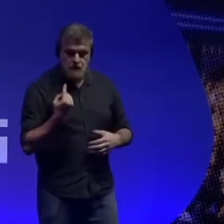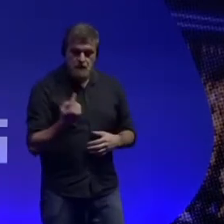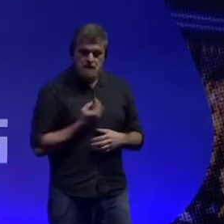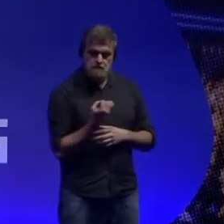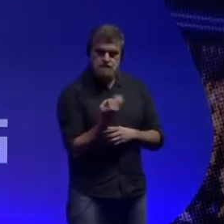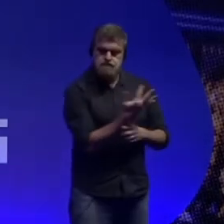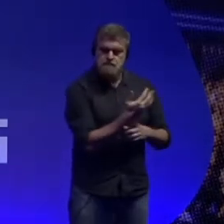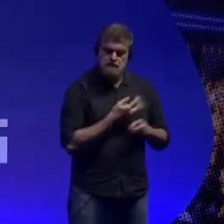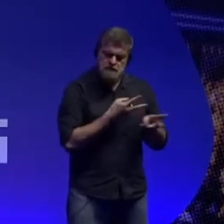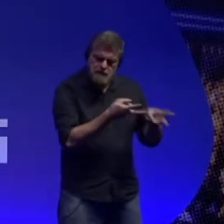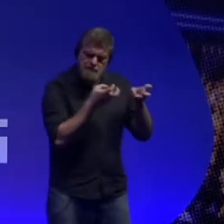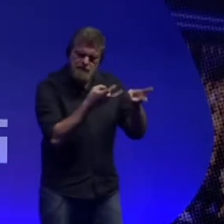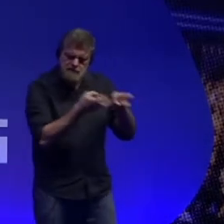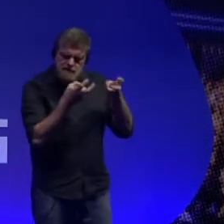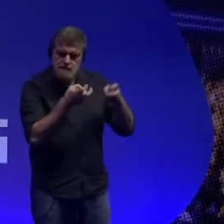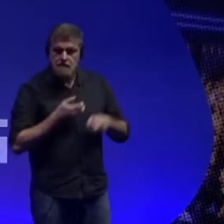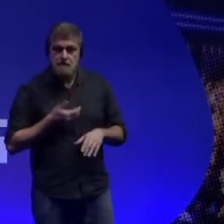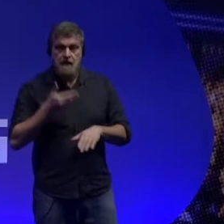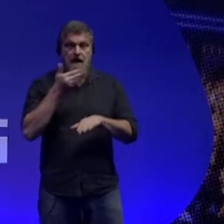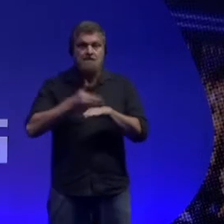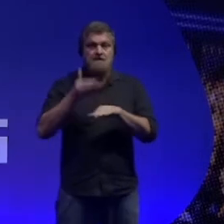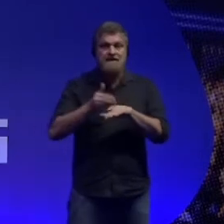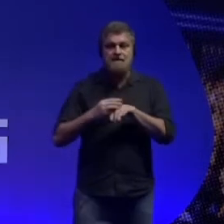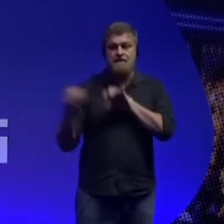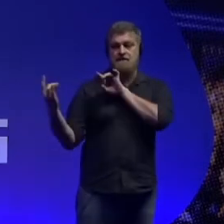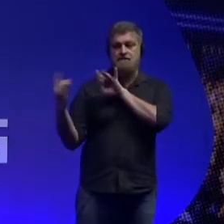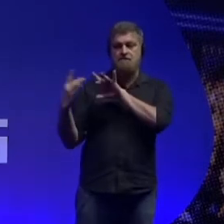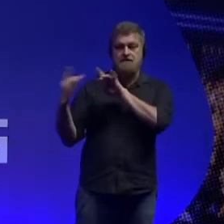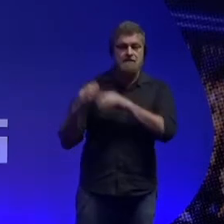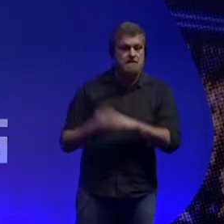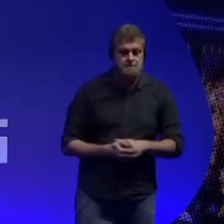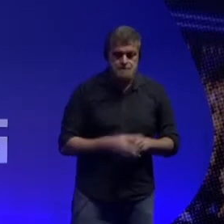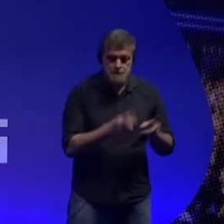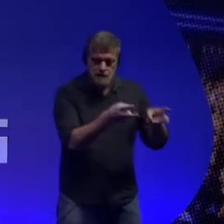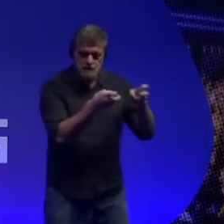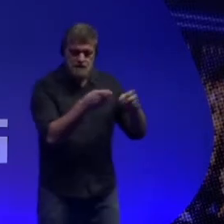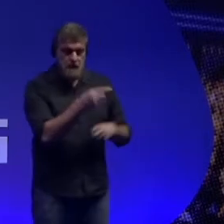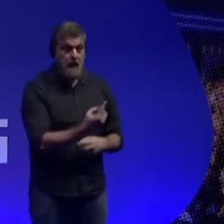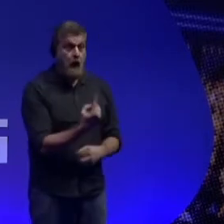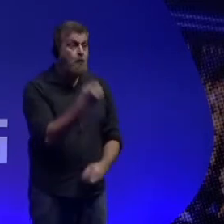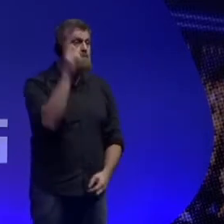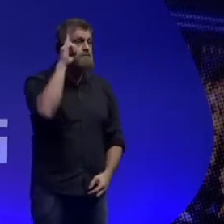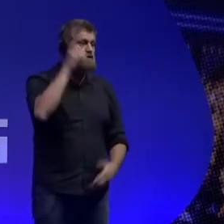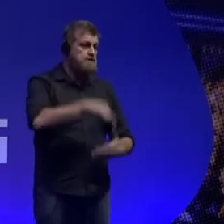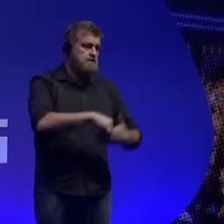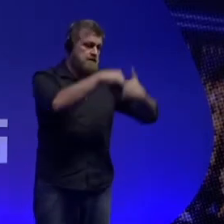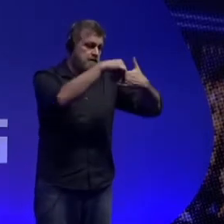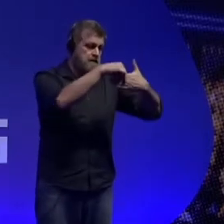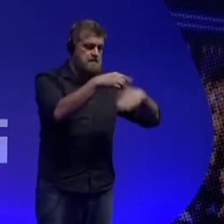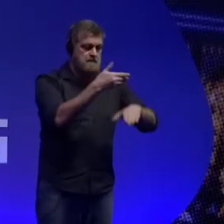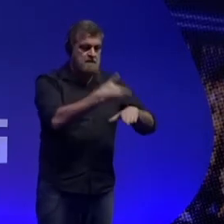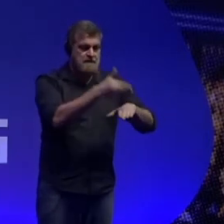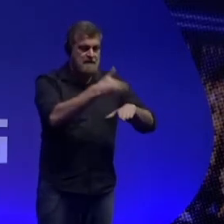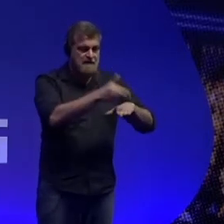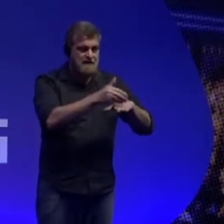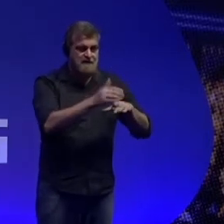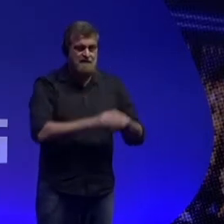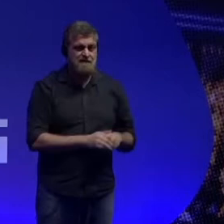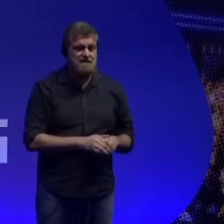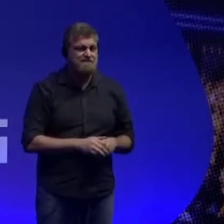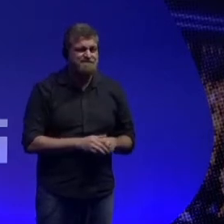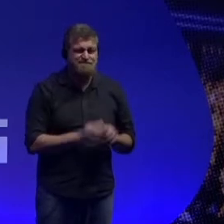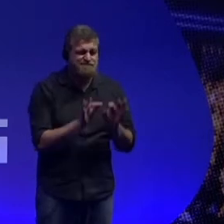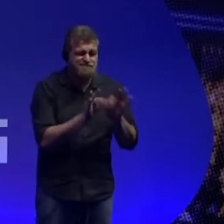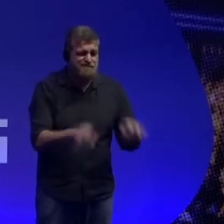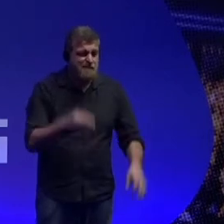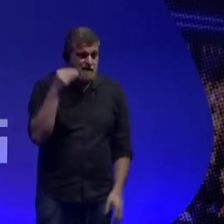você percebe que, ah, eu fiz um treinamento de feedback. Ah, eu fiz um treinamento de um dia de liderança. Os treinamentos, eles eram rasos